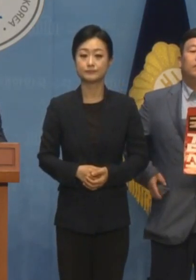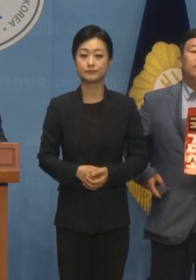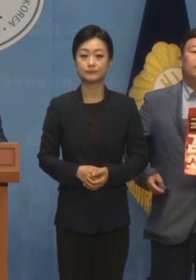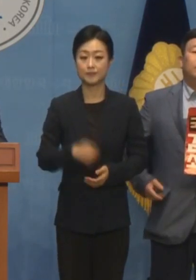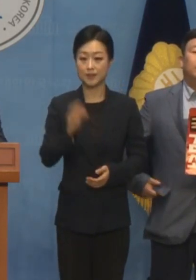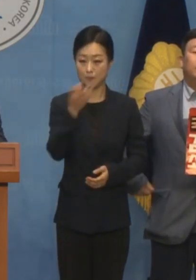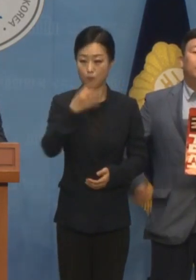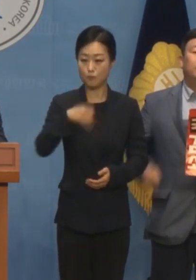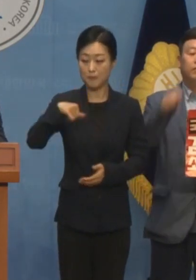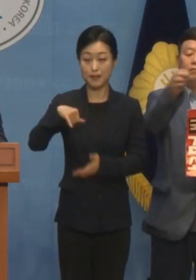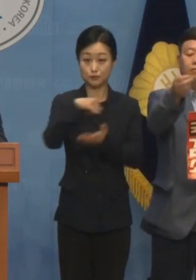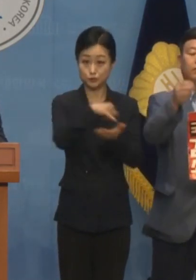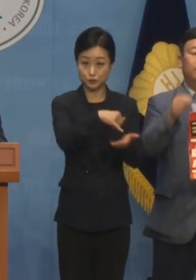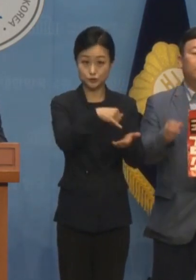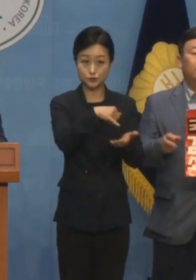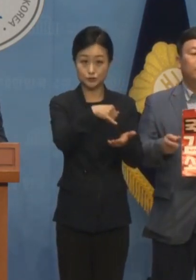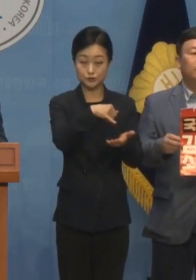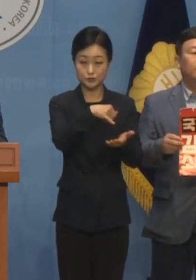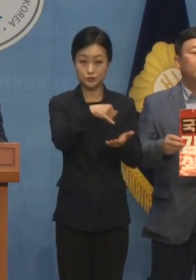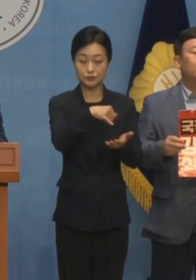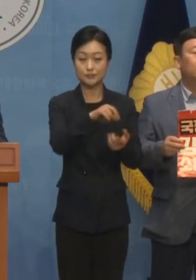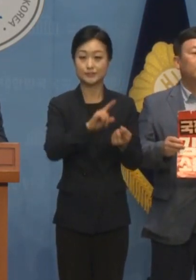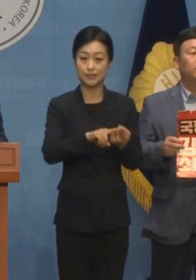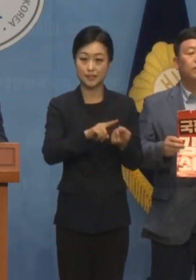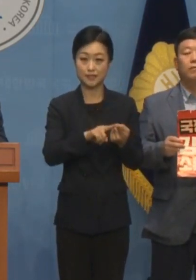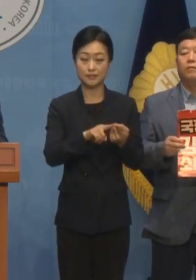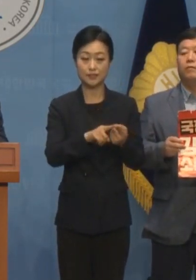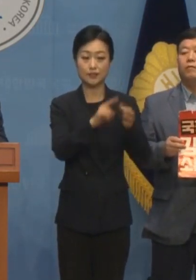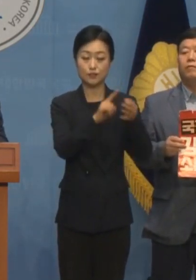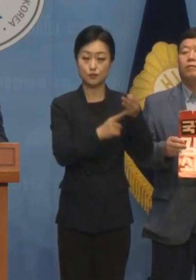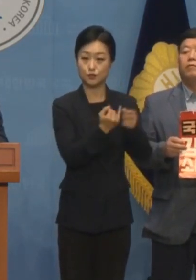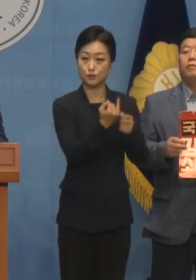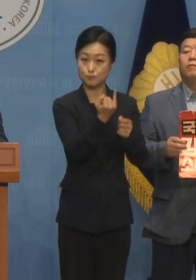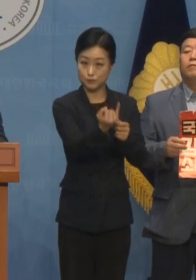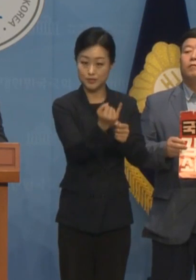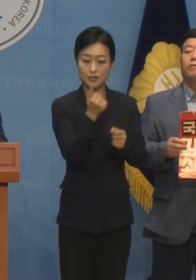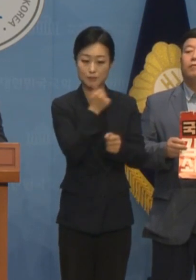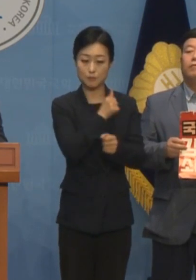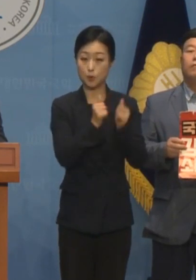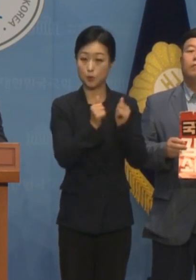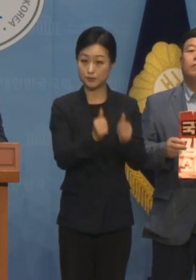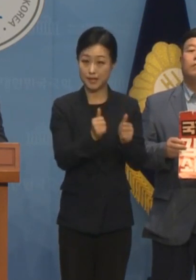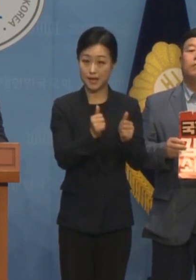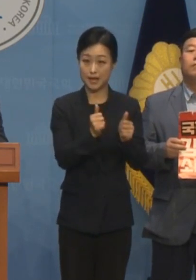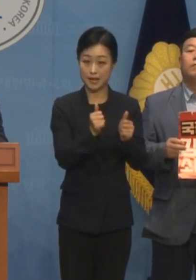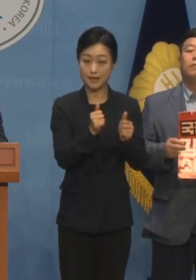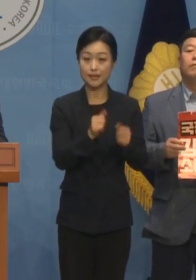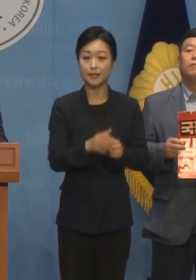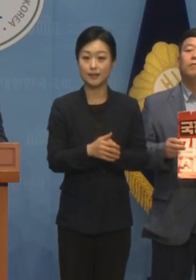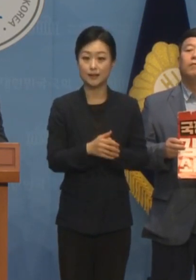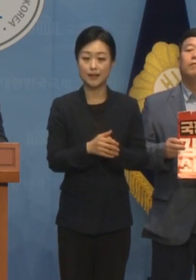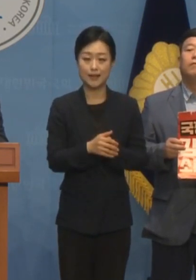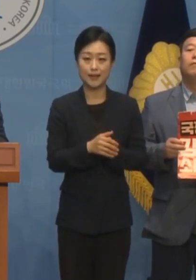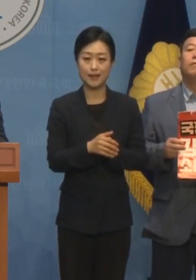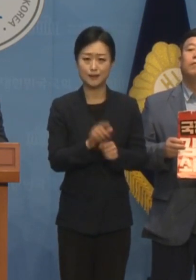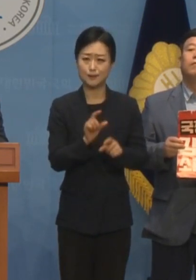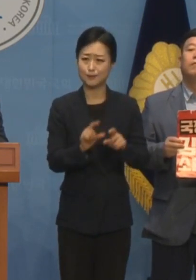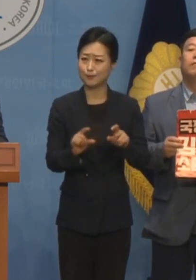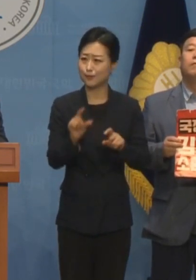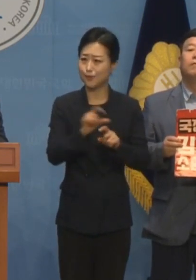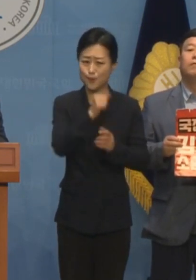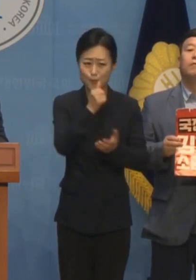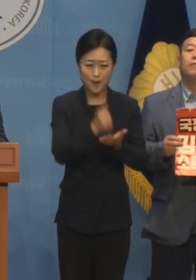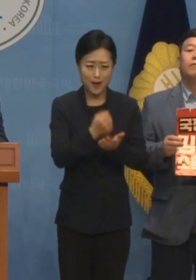명품백 수수를 진실 공방으로 몰아가려는 김 여사 법률인의 물타기 해명은 더 거대한 범죄를